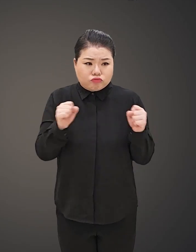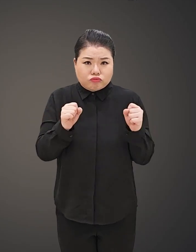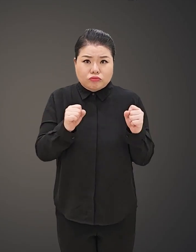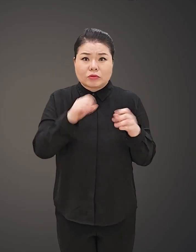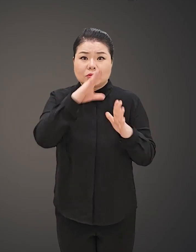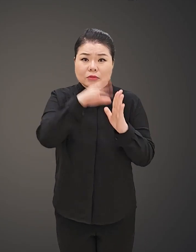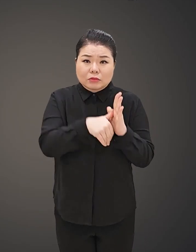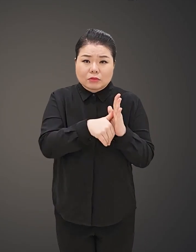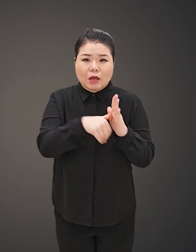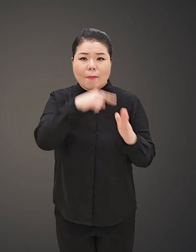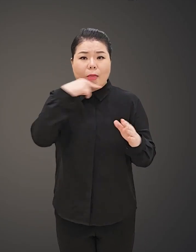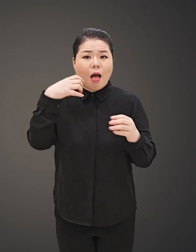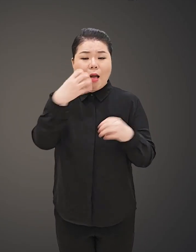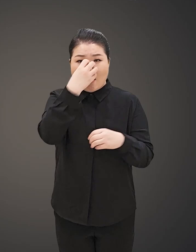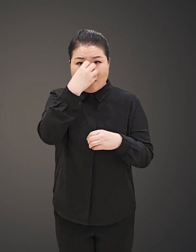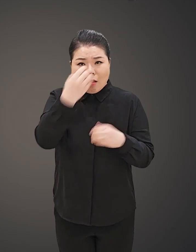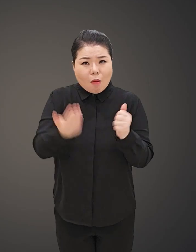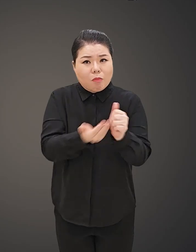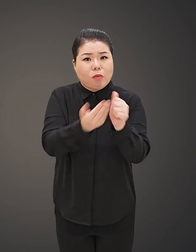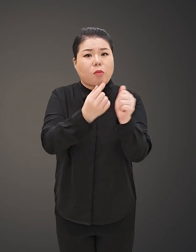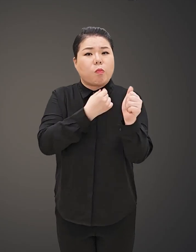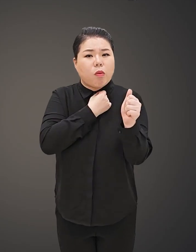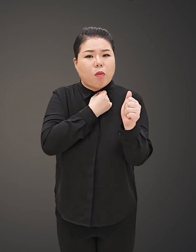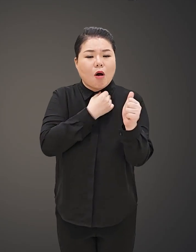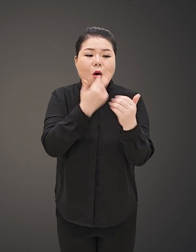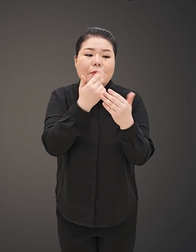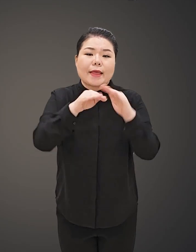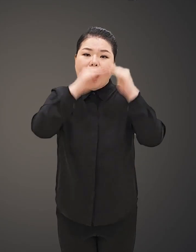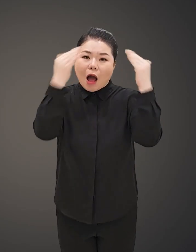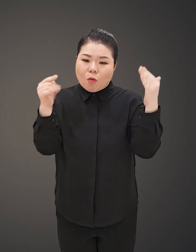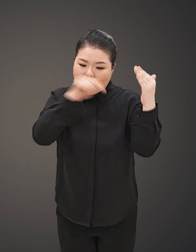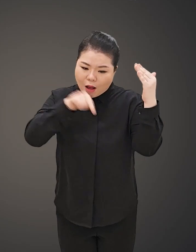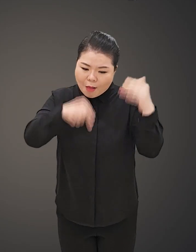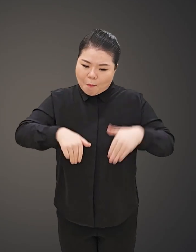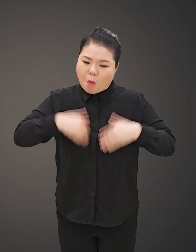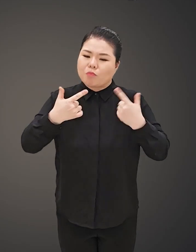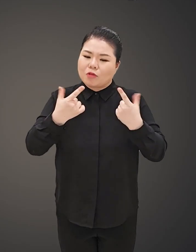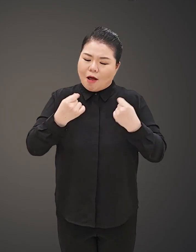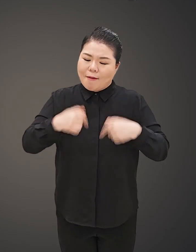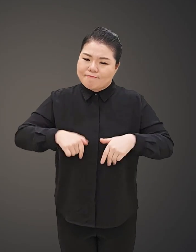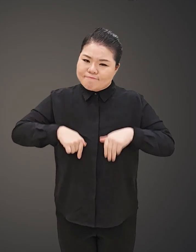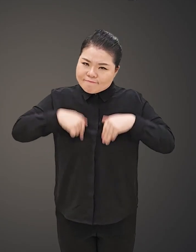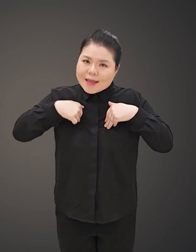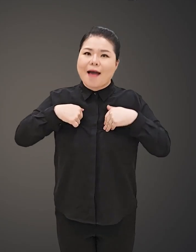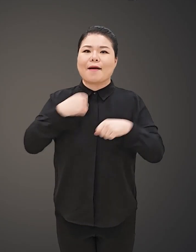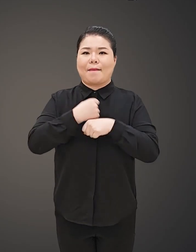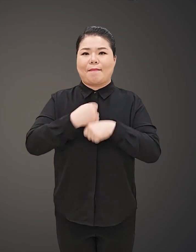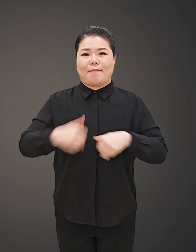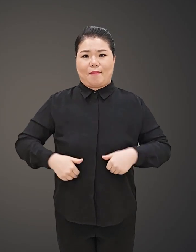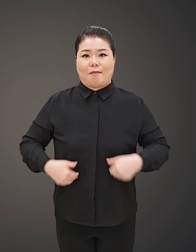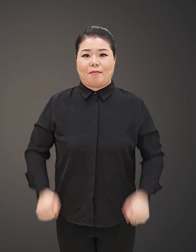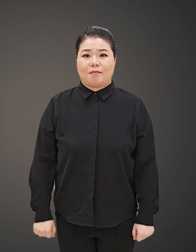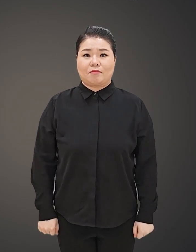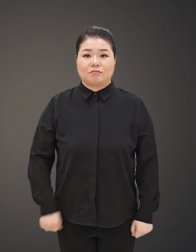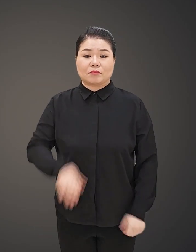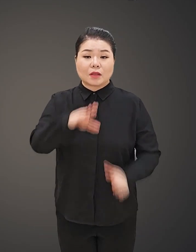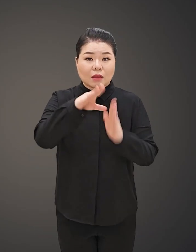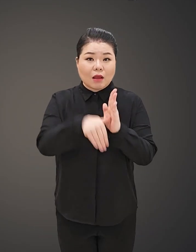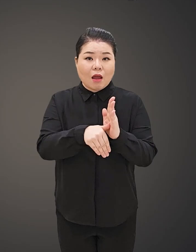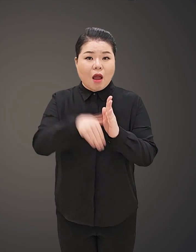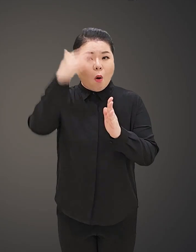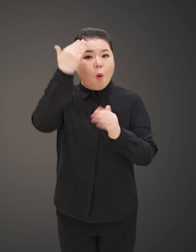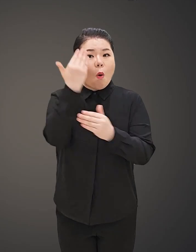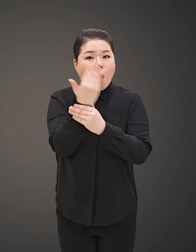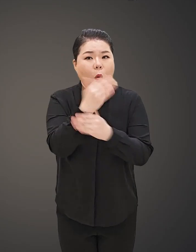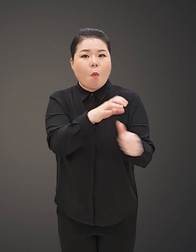재배하려면 비닐하우스 안을 봄과 같이 따뜻하게 만들어야 합니다. 이때 화석 연료를 이용해 만든 전기로